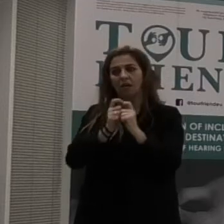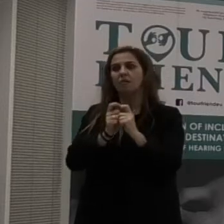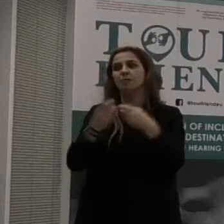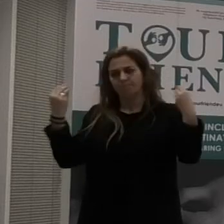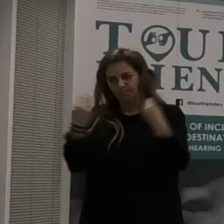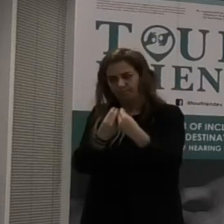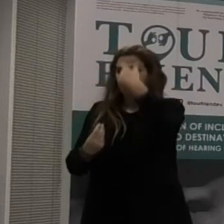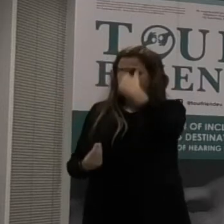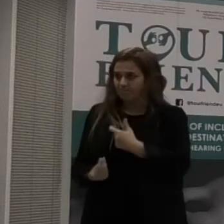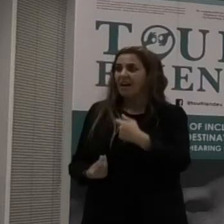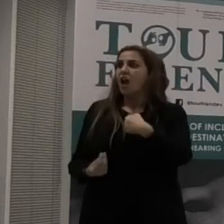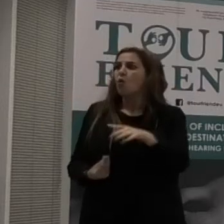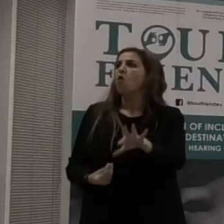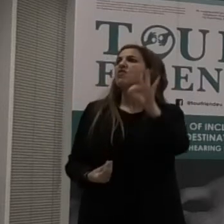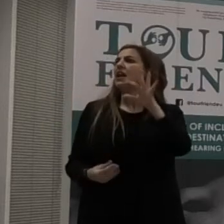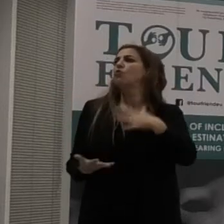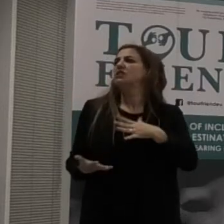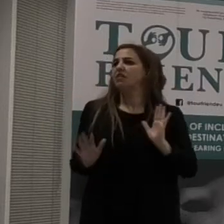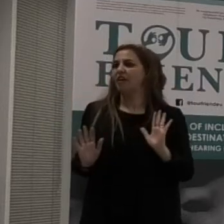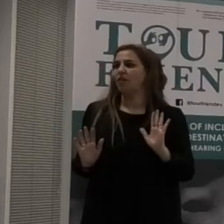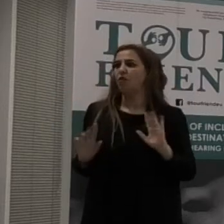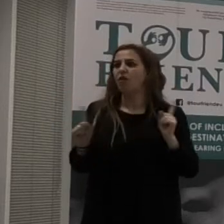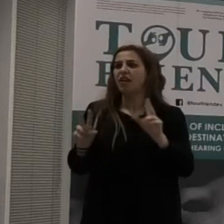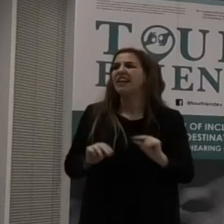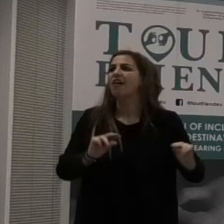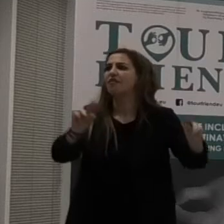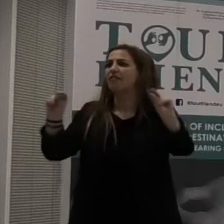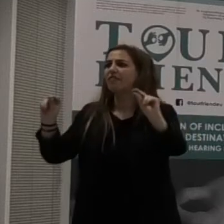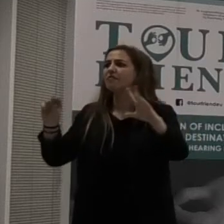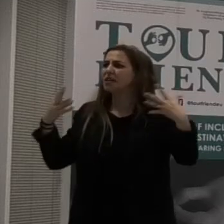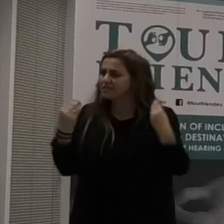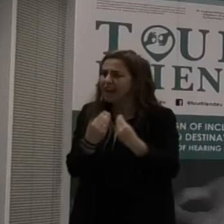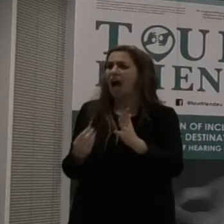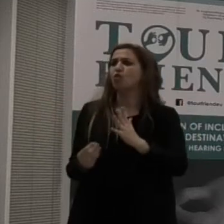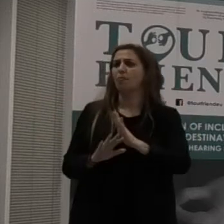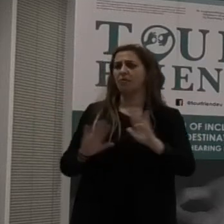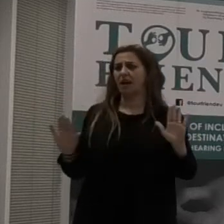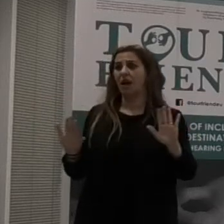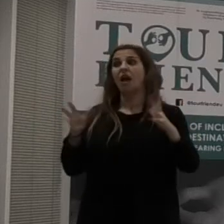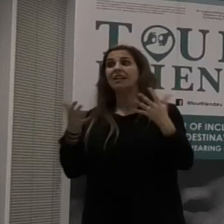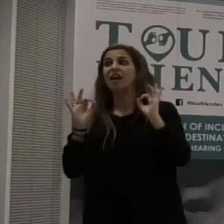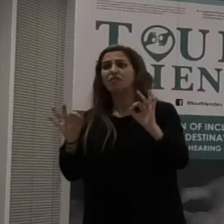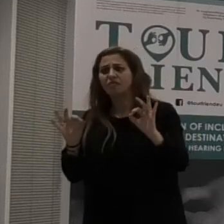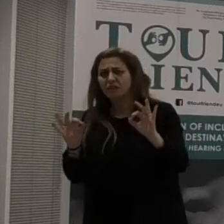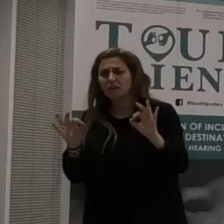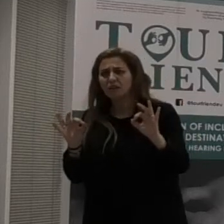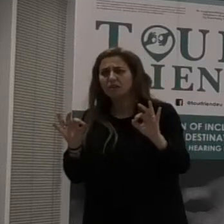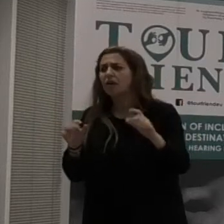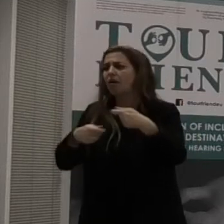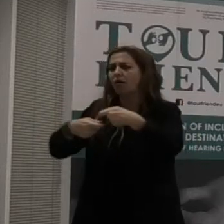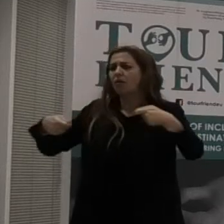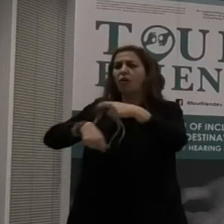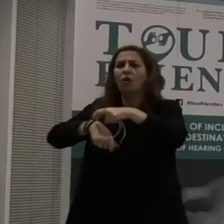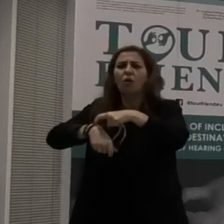ακριβώς το περιεχόμενο που μπορεί να δει. Είναι πολύ last minute και flexible, καθώς οποιοδήποτε κάποιος το θελήσει μπορεί να την